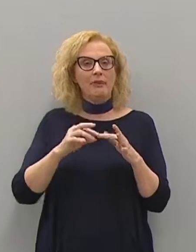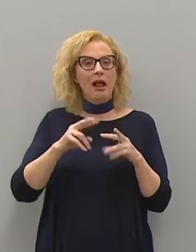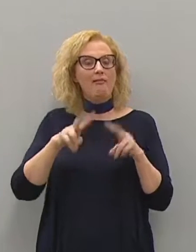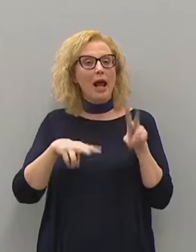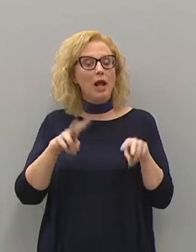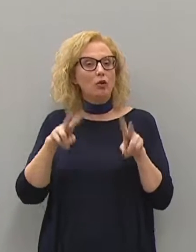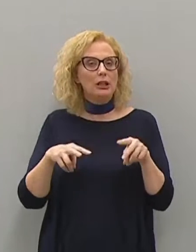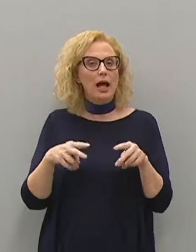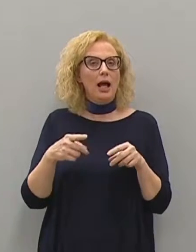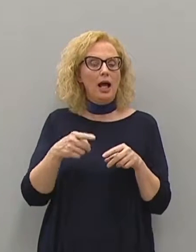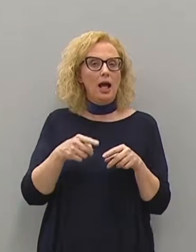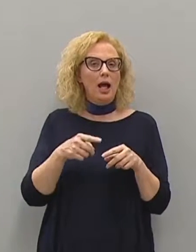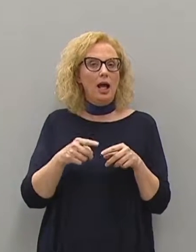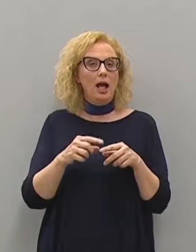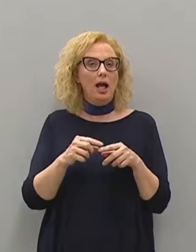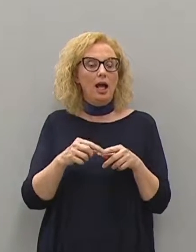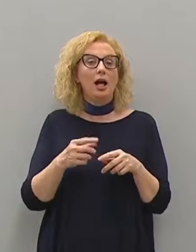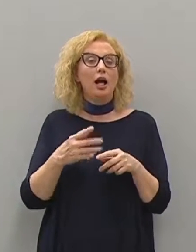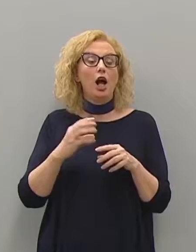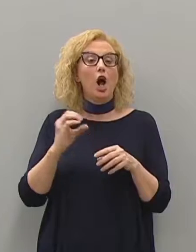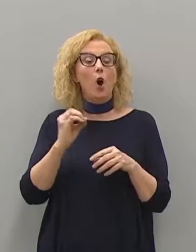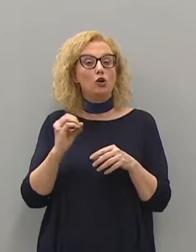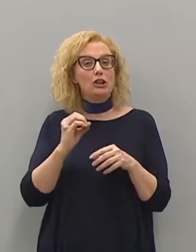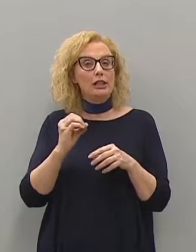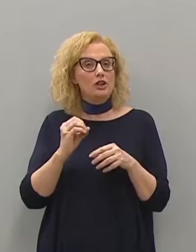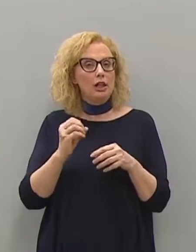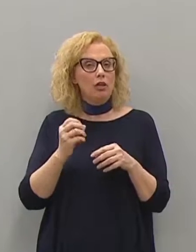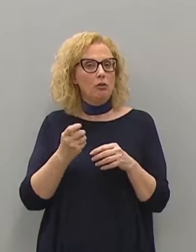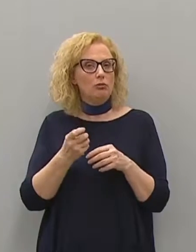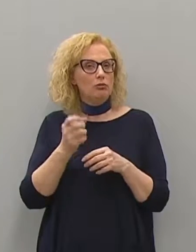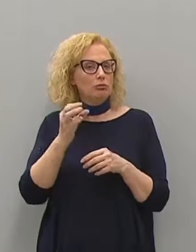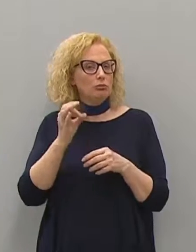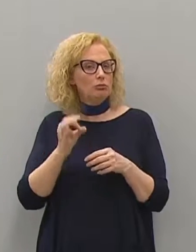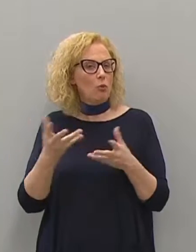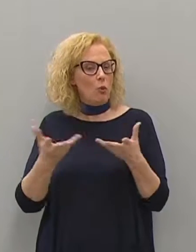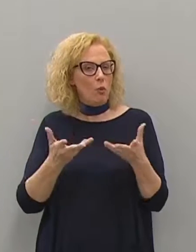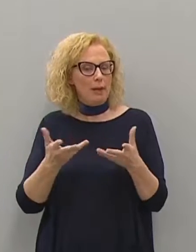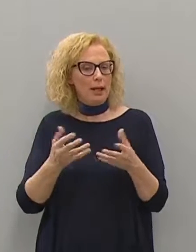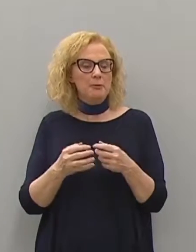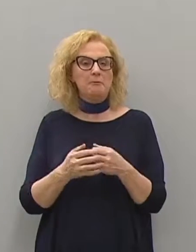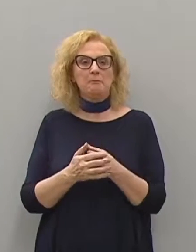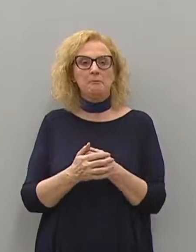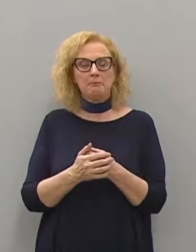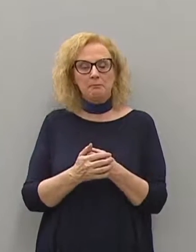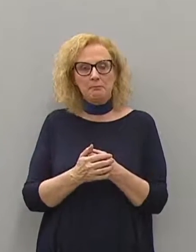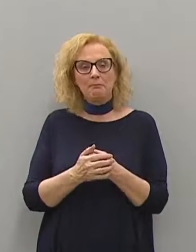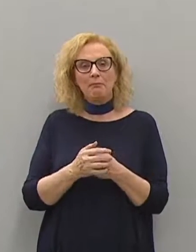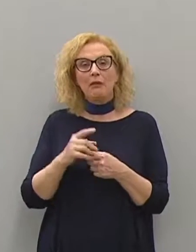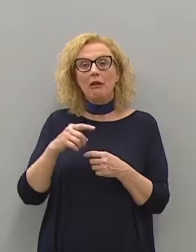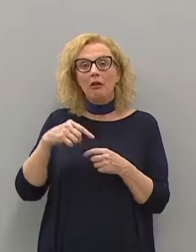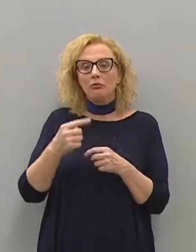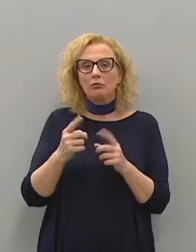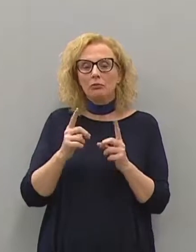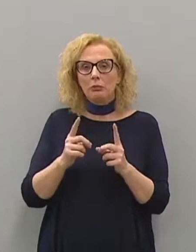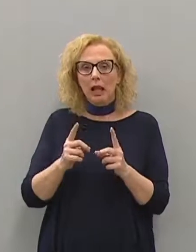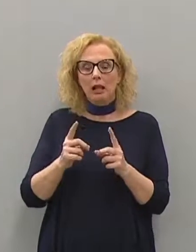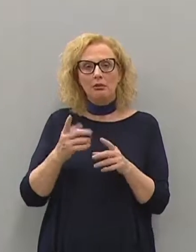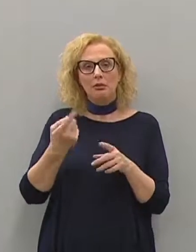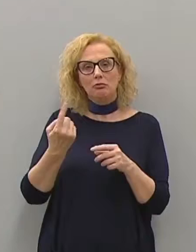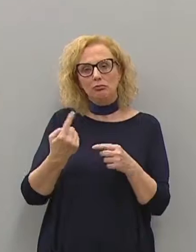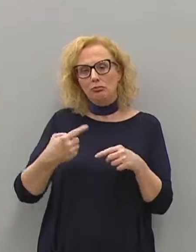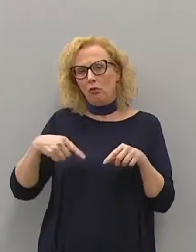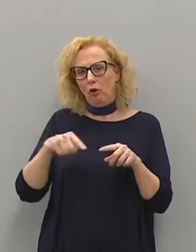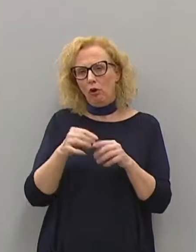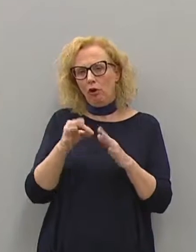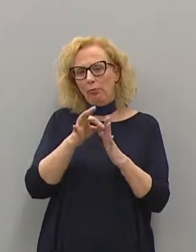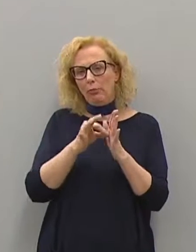la saturazione di ossigeno che l'esperienza nostra e poi anche le linee guida